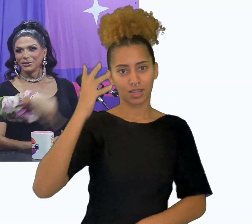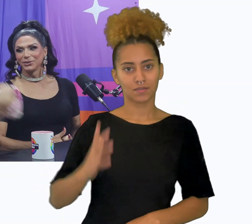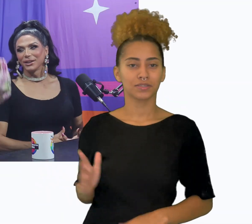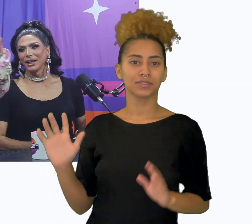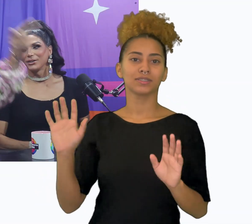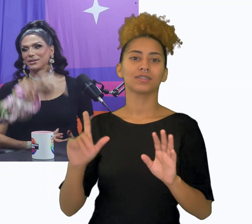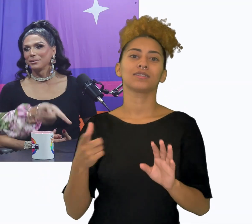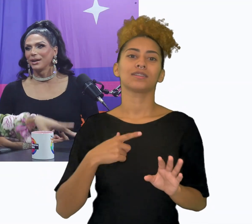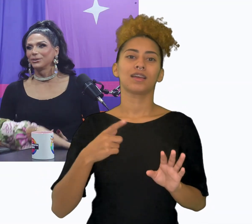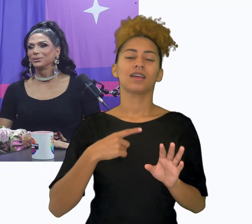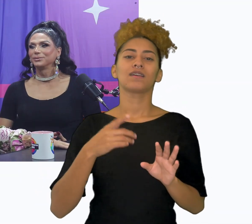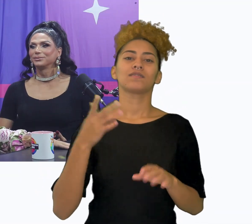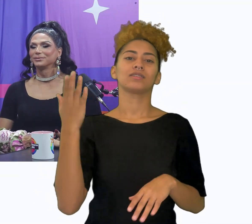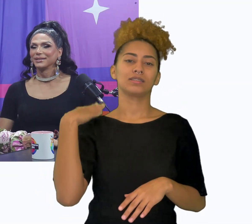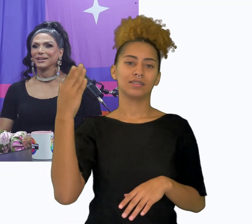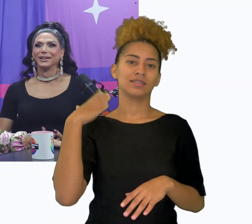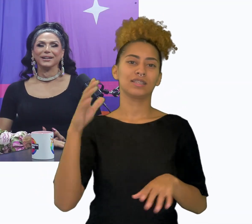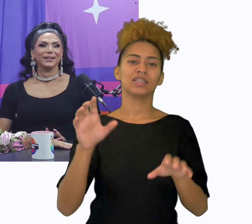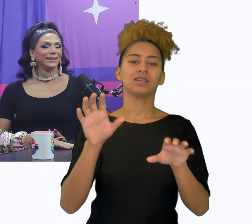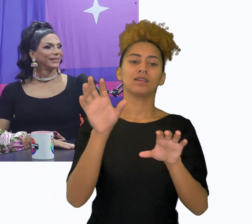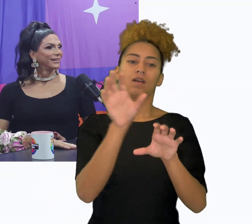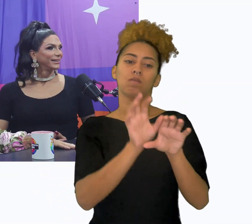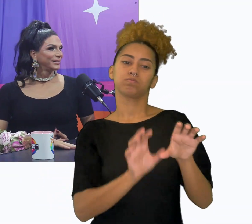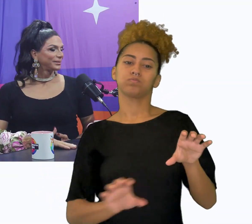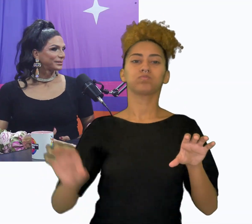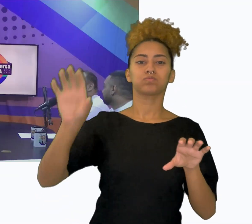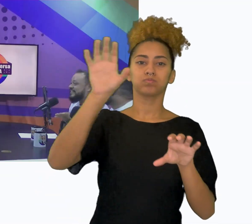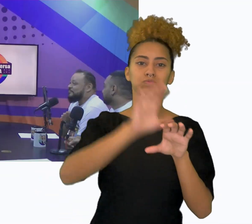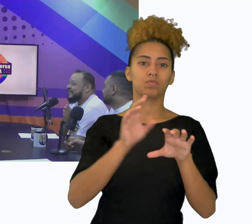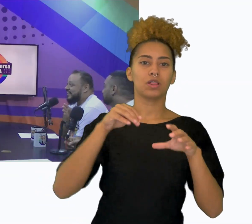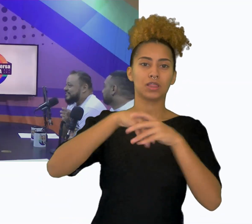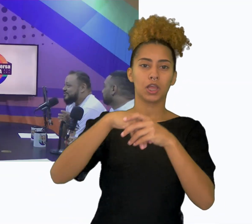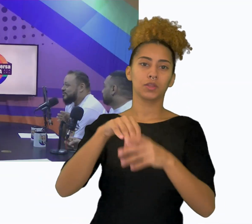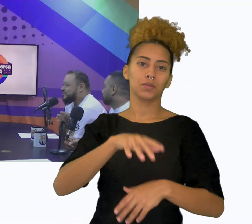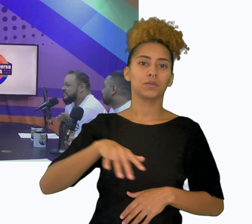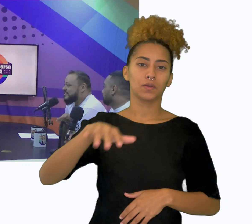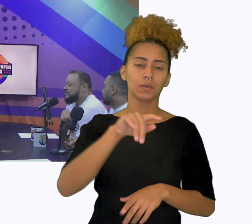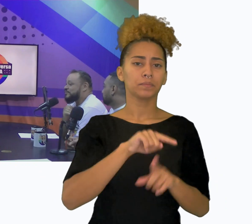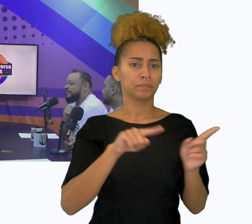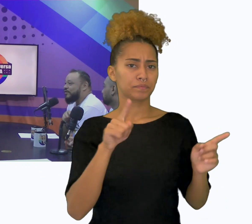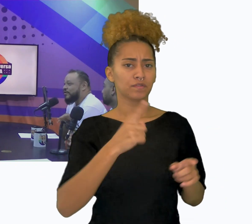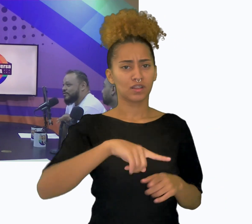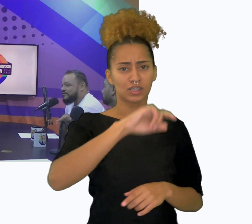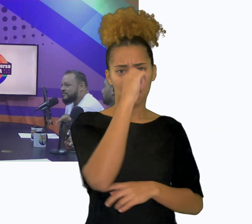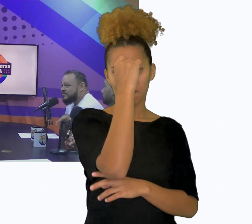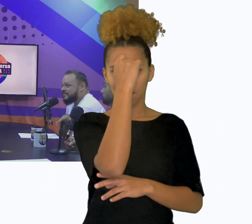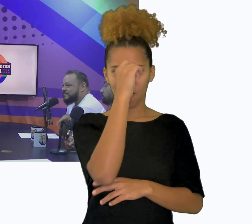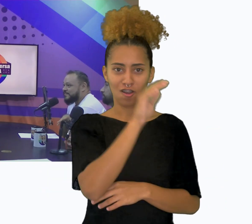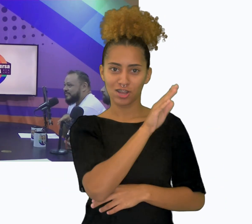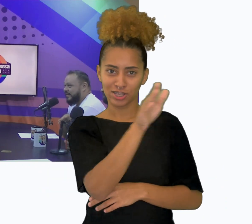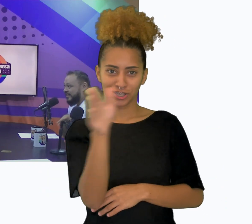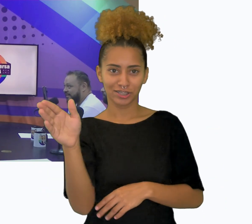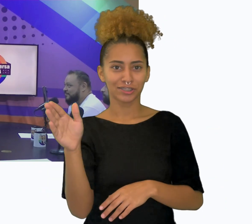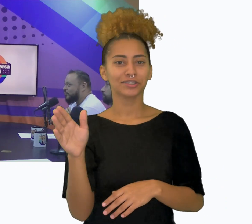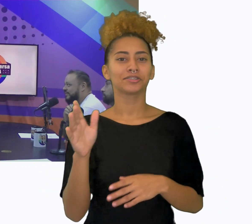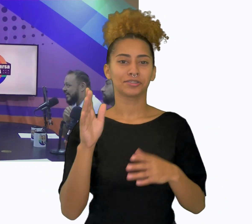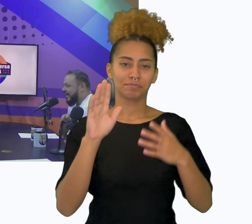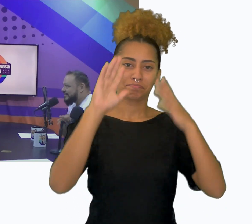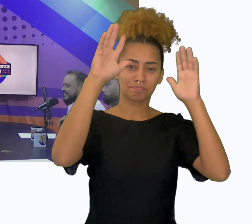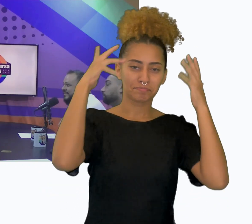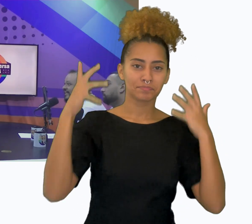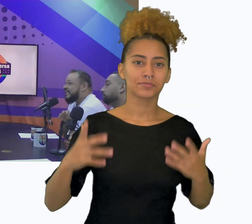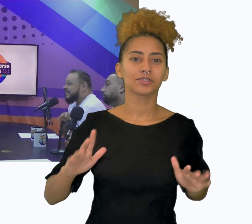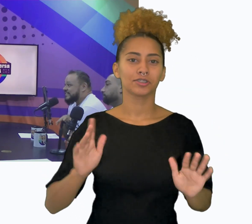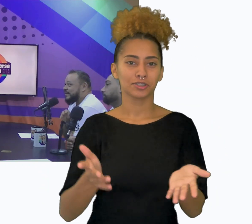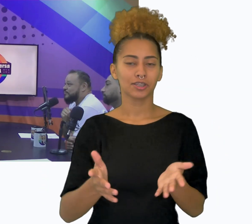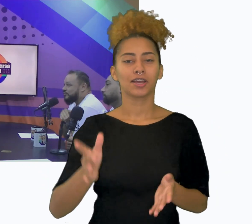dos anéis. Os anéis de cimento. Mas assim, também tem as histórias que vocês iam pros forrós, né?